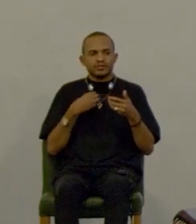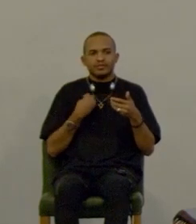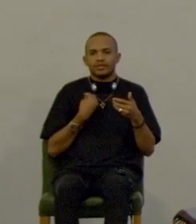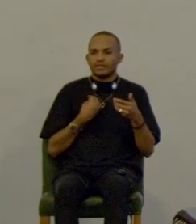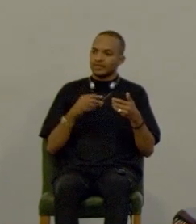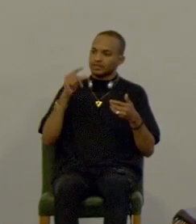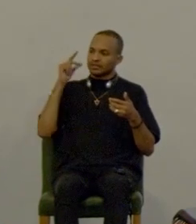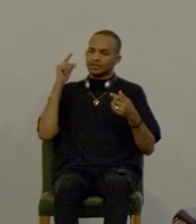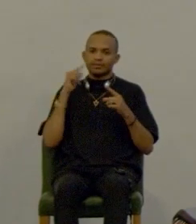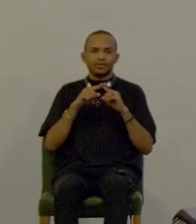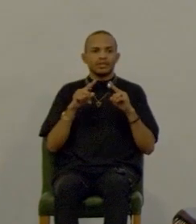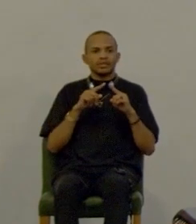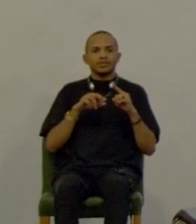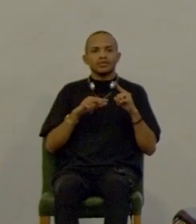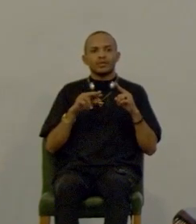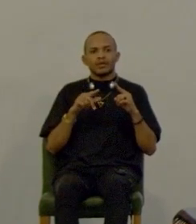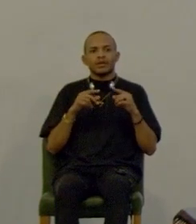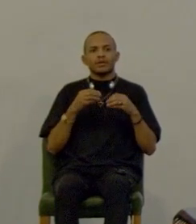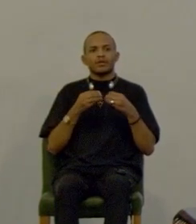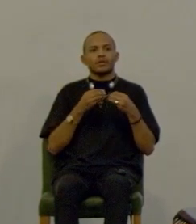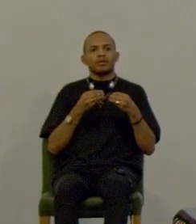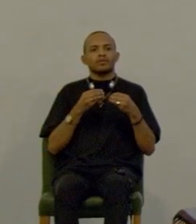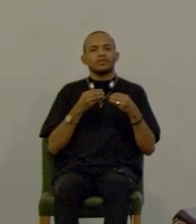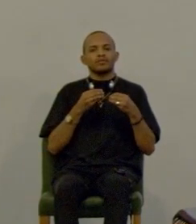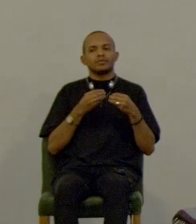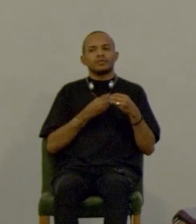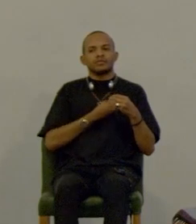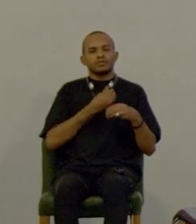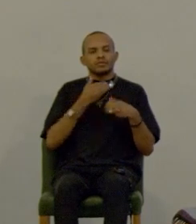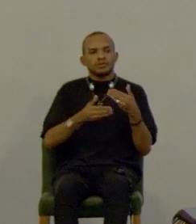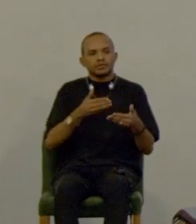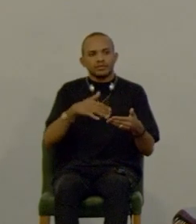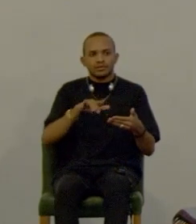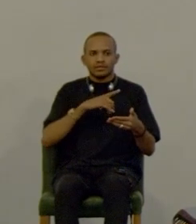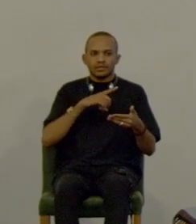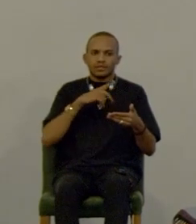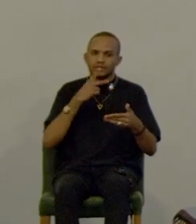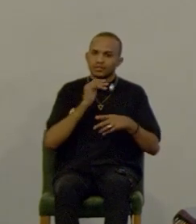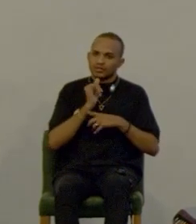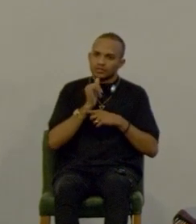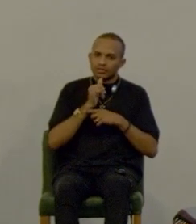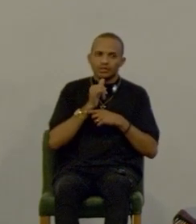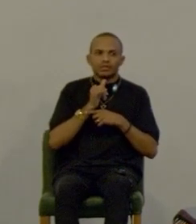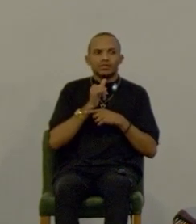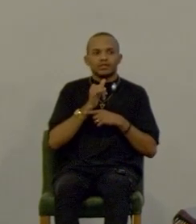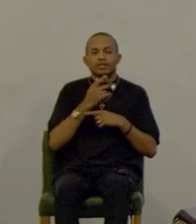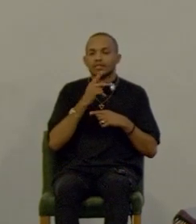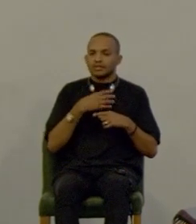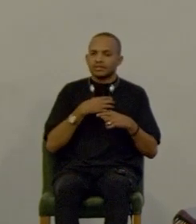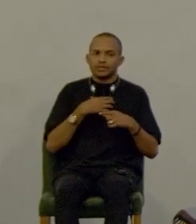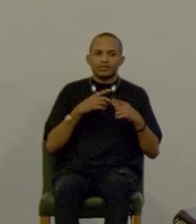muito antigos, mas que não são fósseis, né? Não são populações que vivem civilizadas no passado, elas têm história, e essas formas